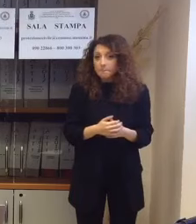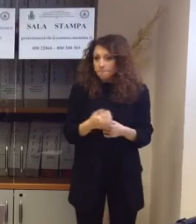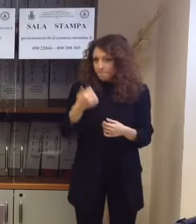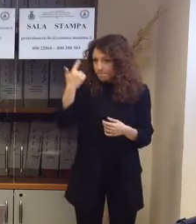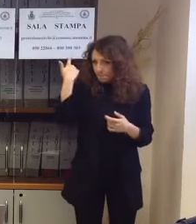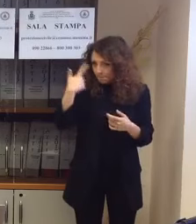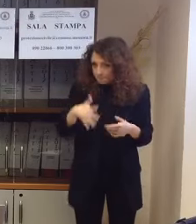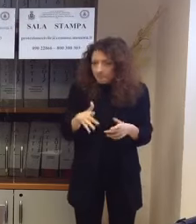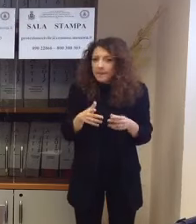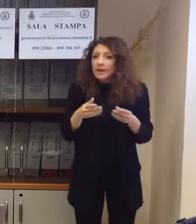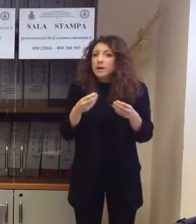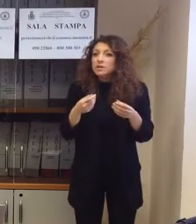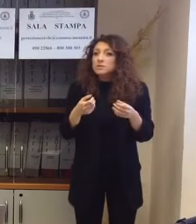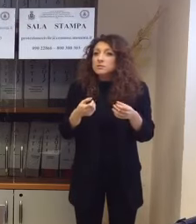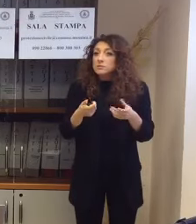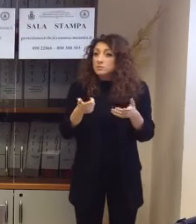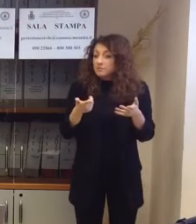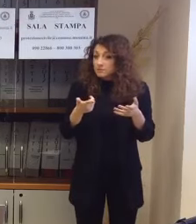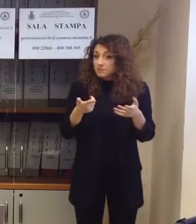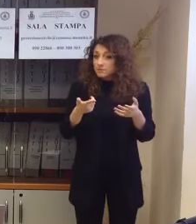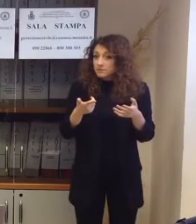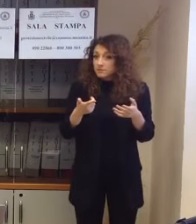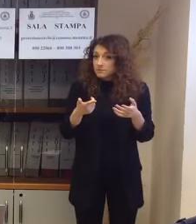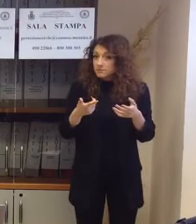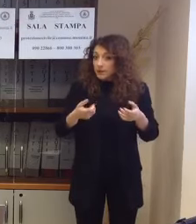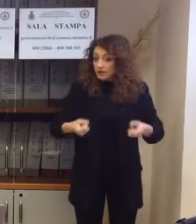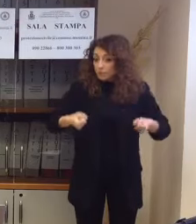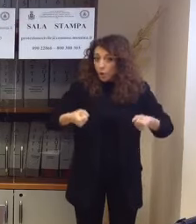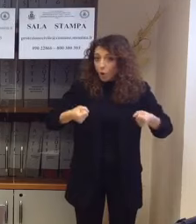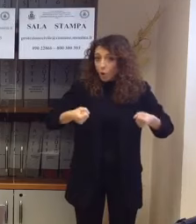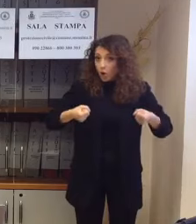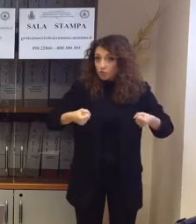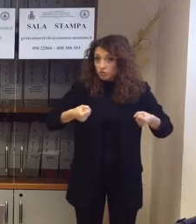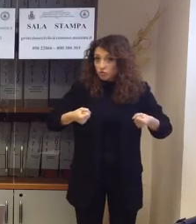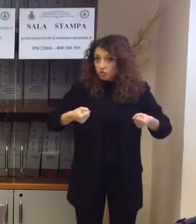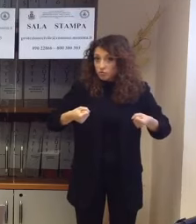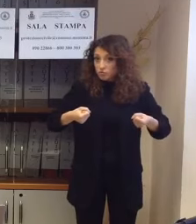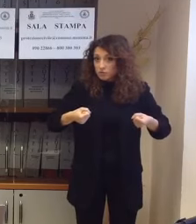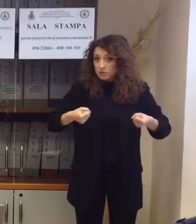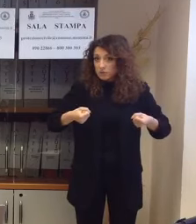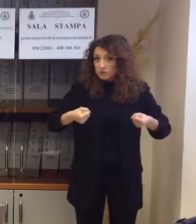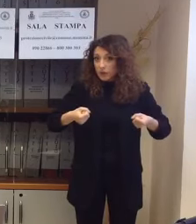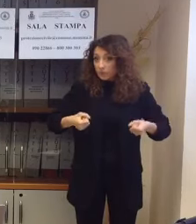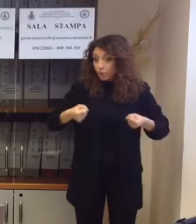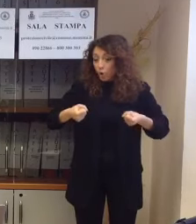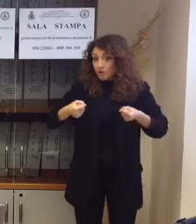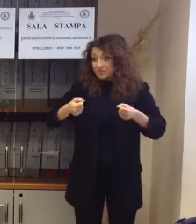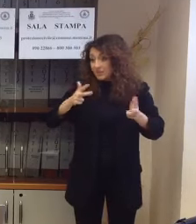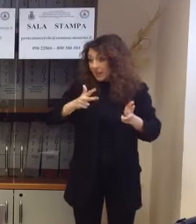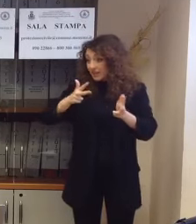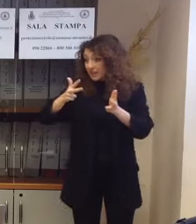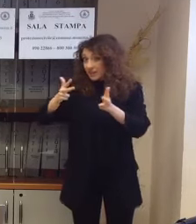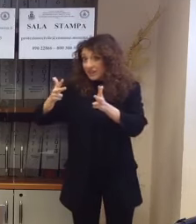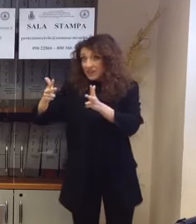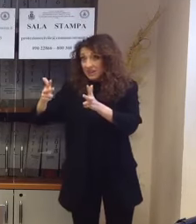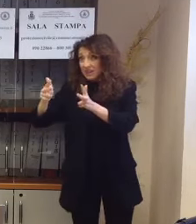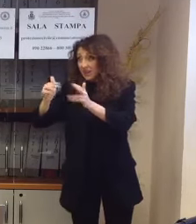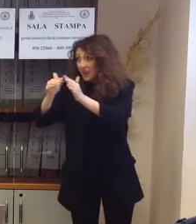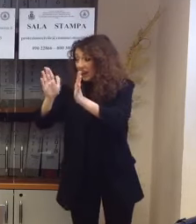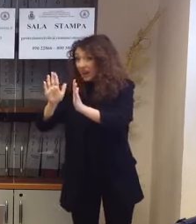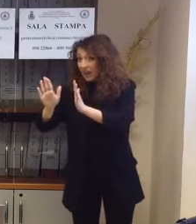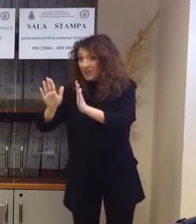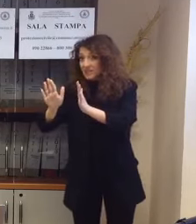spesa prima di arrivare a destinazione dove deve essere consegnata e la scarica presso